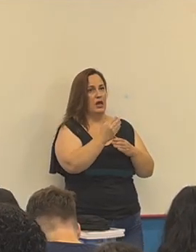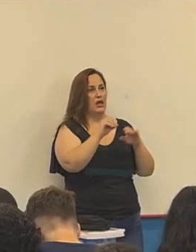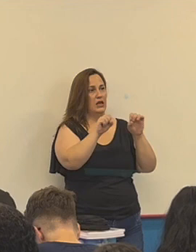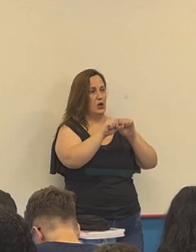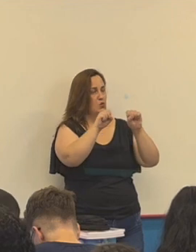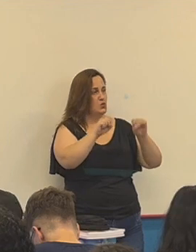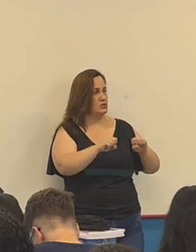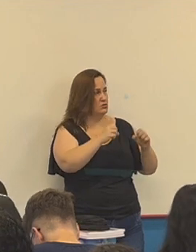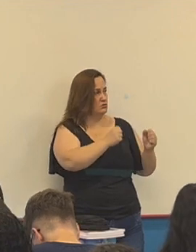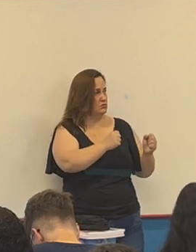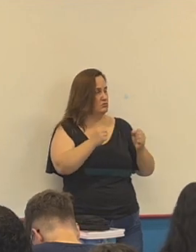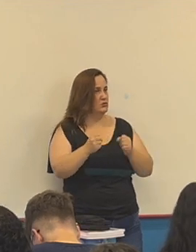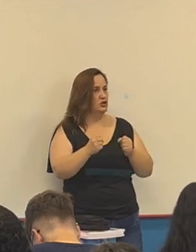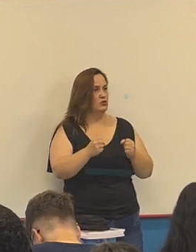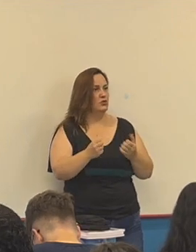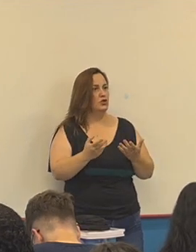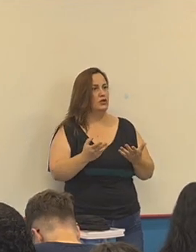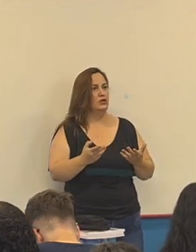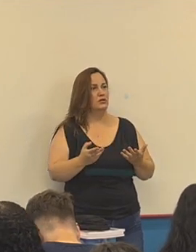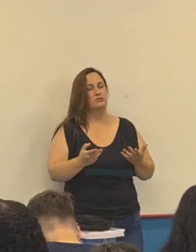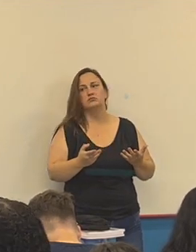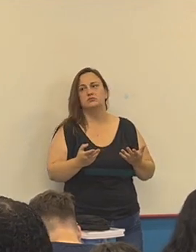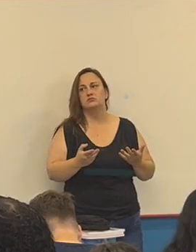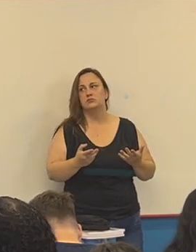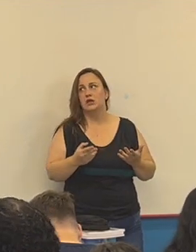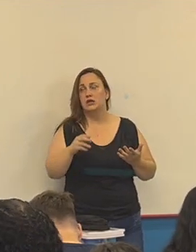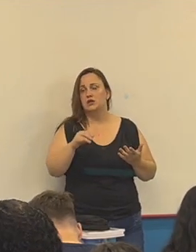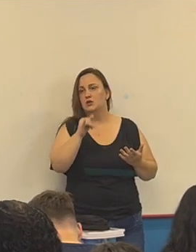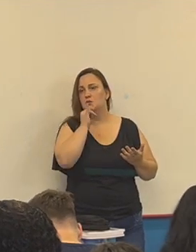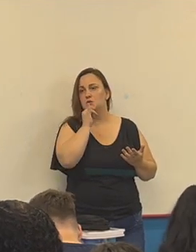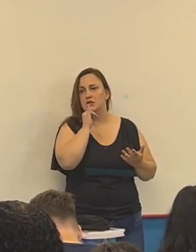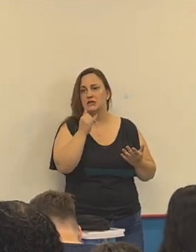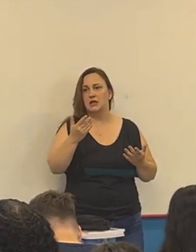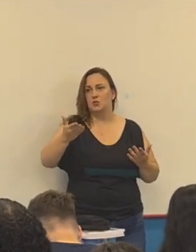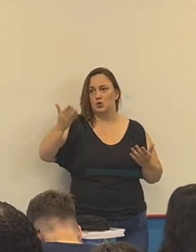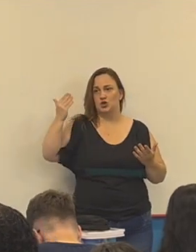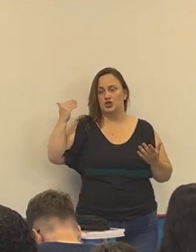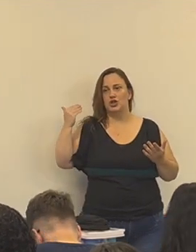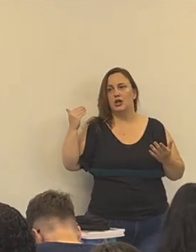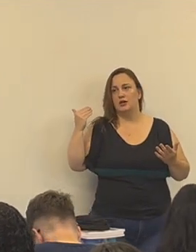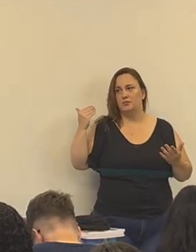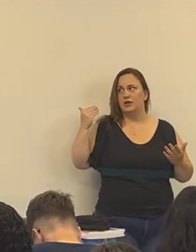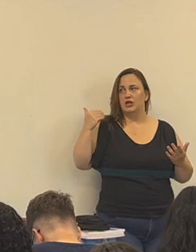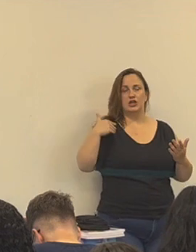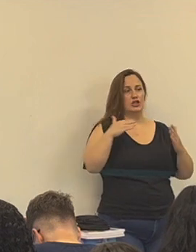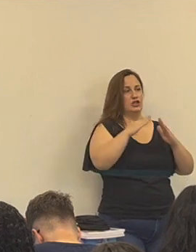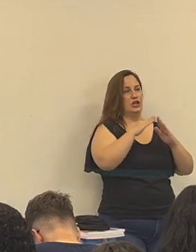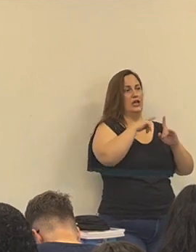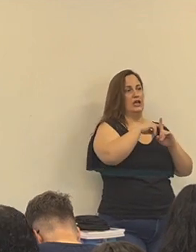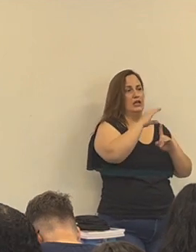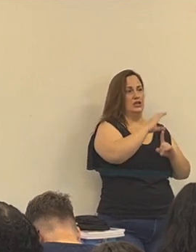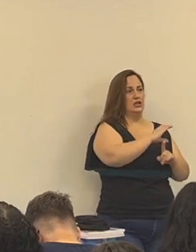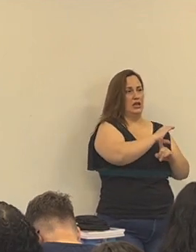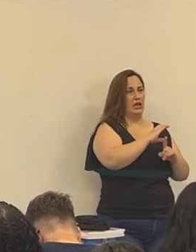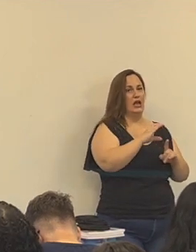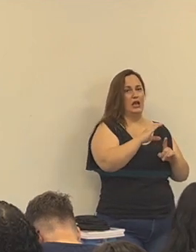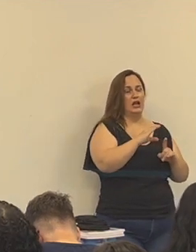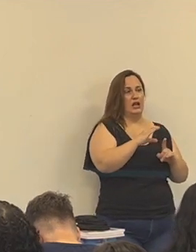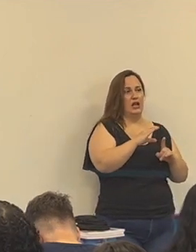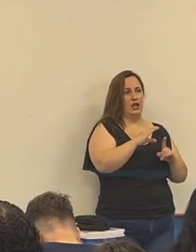poder perverso. Né? Se você tinha, antigamente, a igreja que